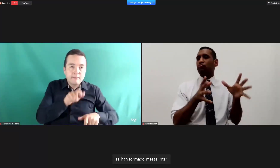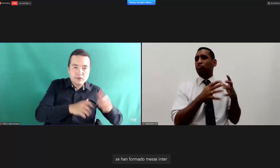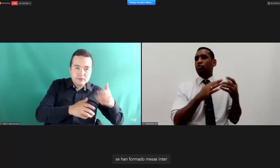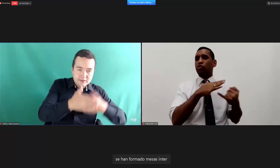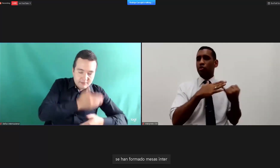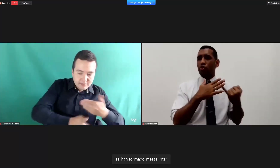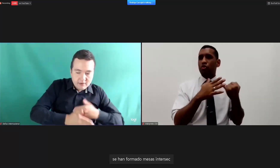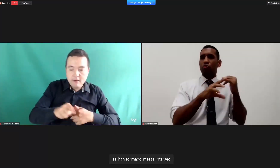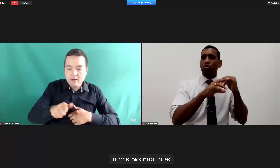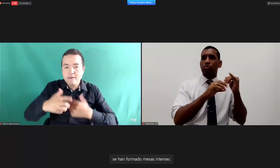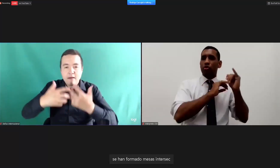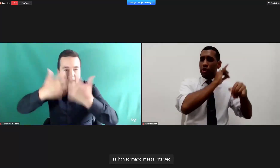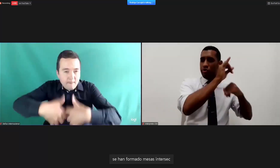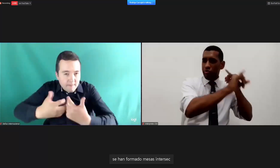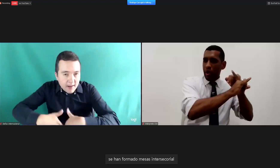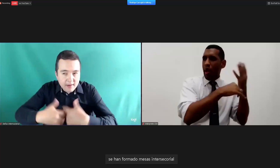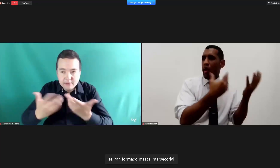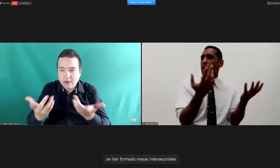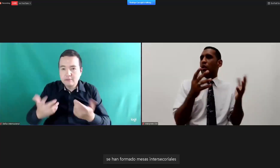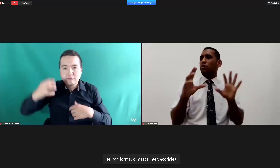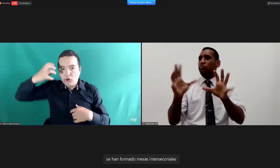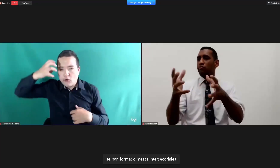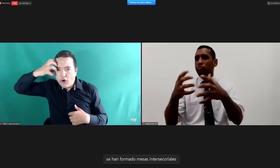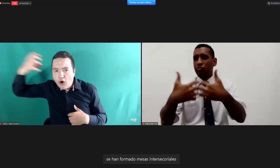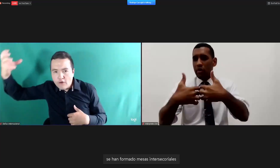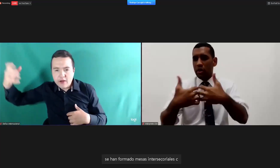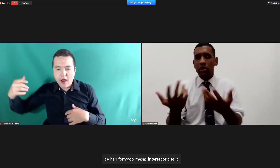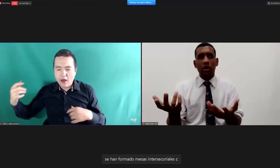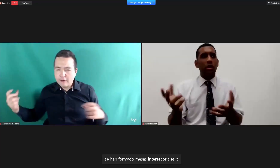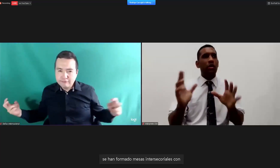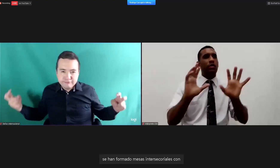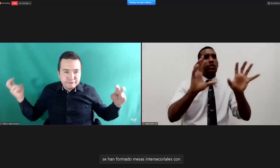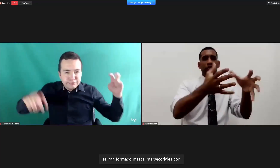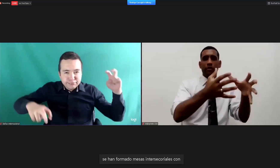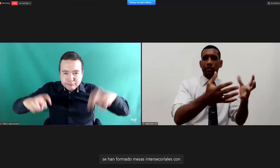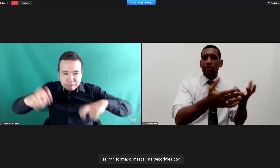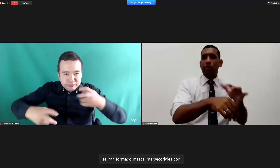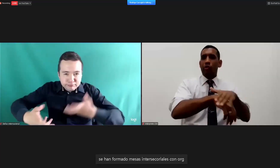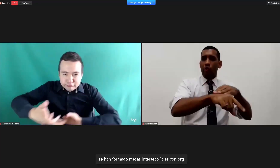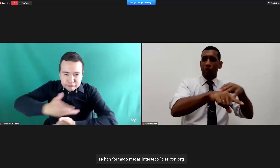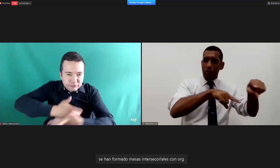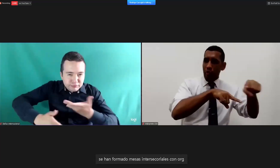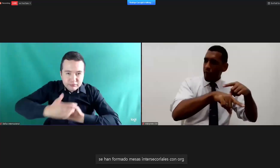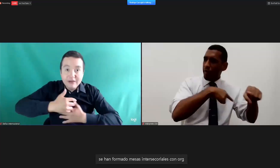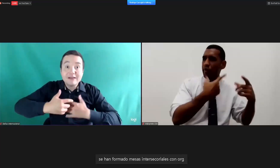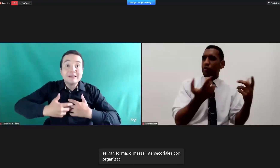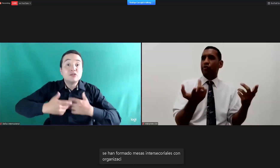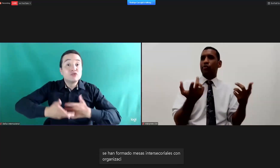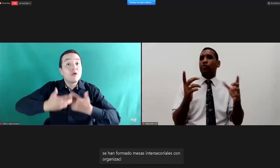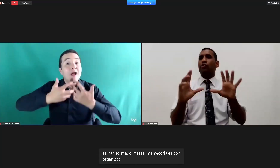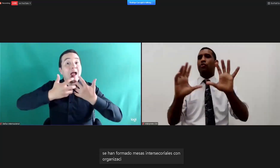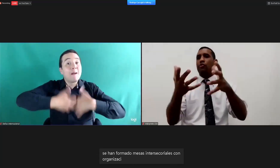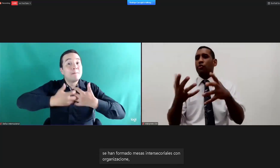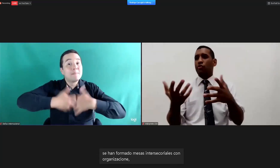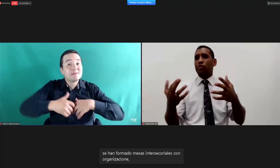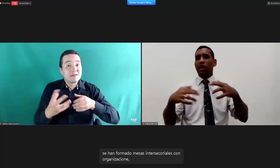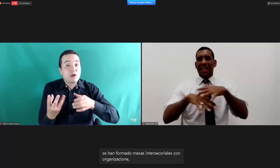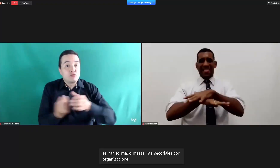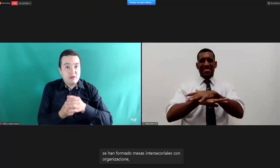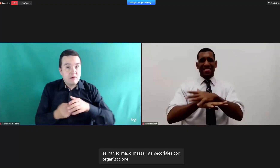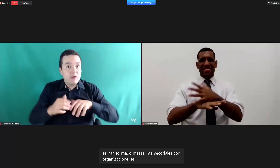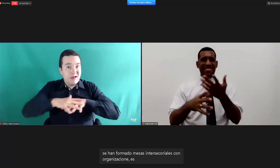empresas, bueno, por supuesto que el Estado, la red de empresas inclusivas también, algunos organismos, otros organismos